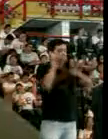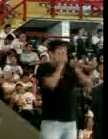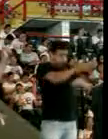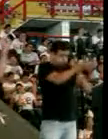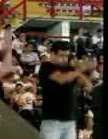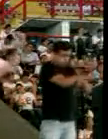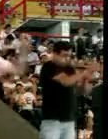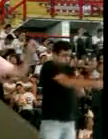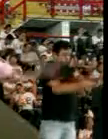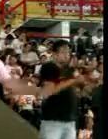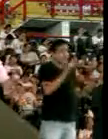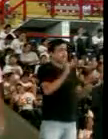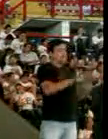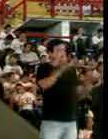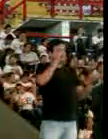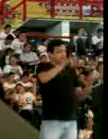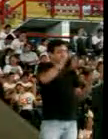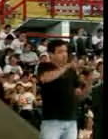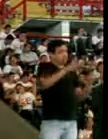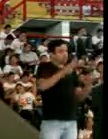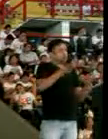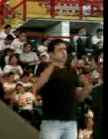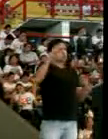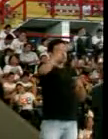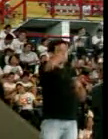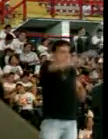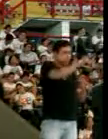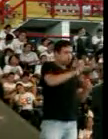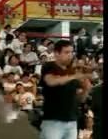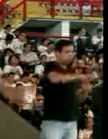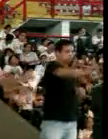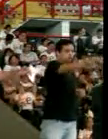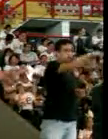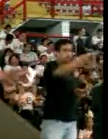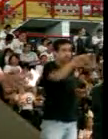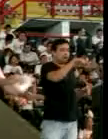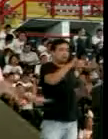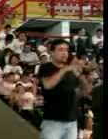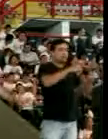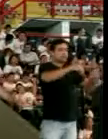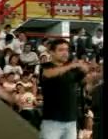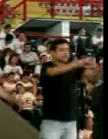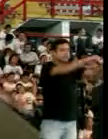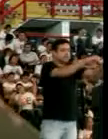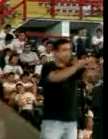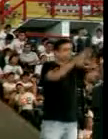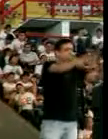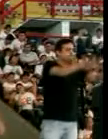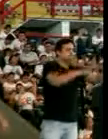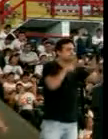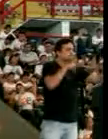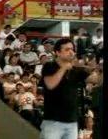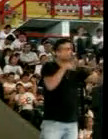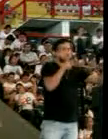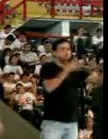enxada, utilizando agrotóxicos. Vai chegar um determinado momento que aquele solo não produz mais.